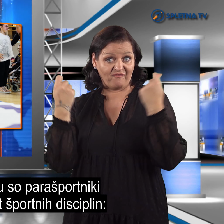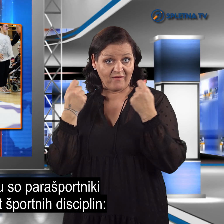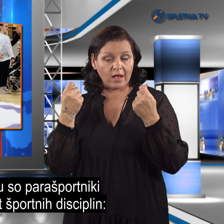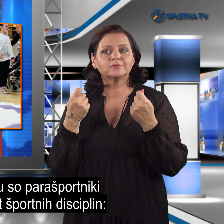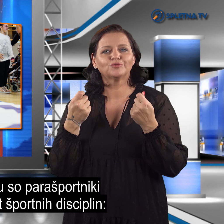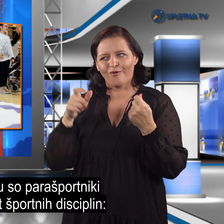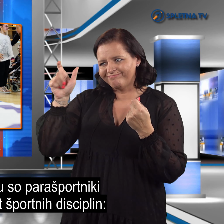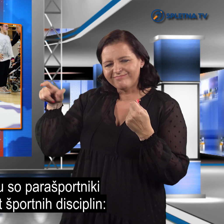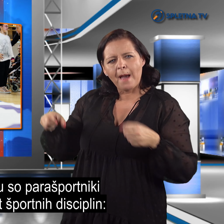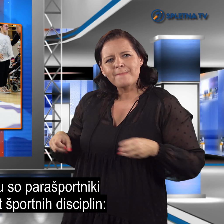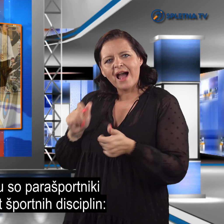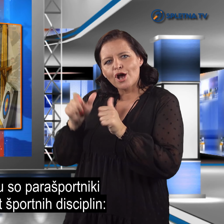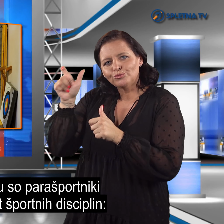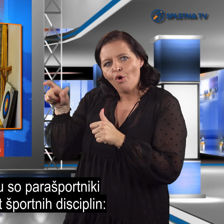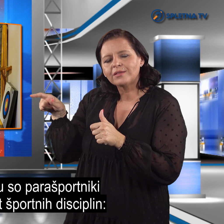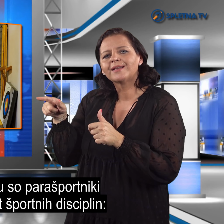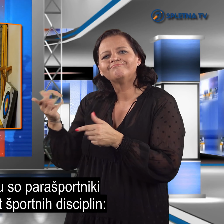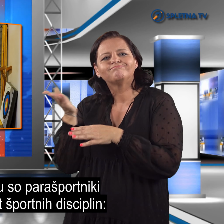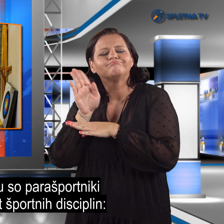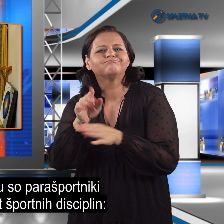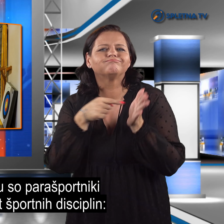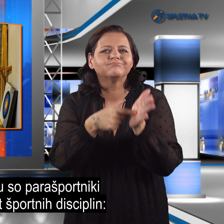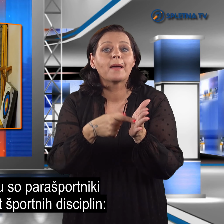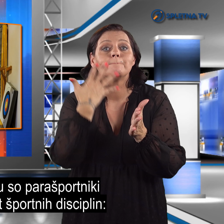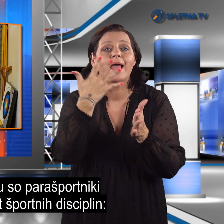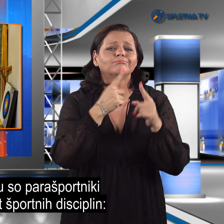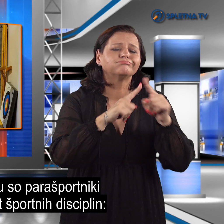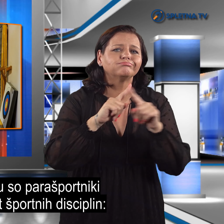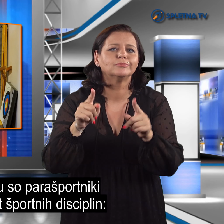so parašportniki predstavili 5 športnih disciplin: